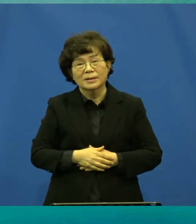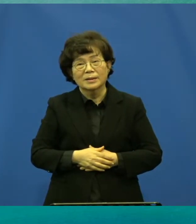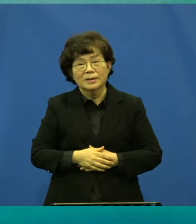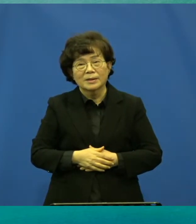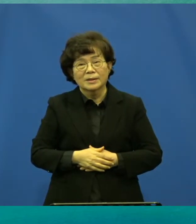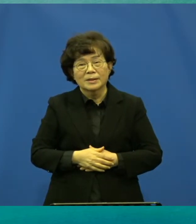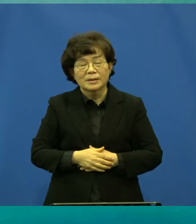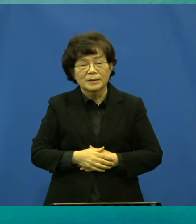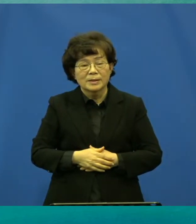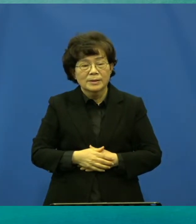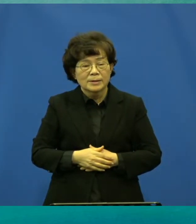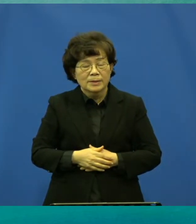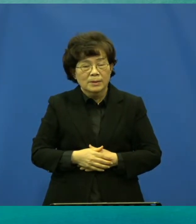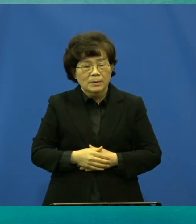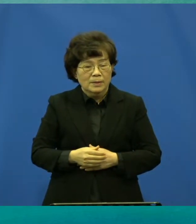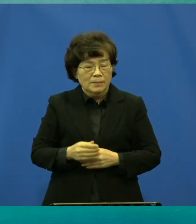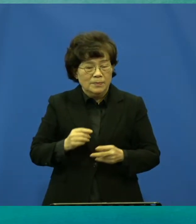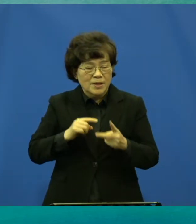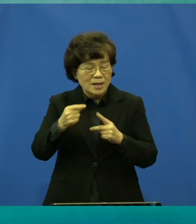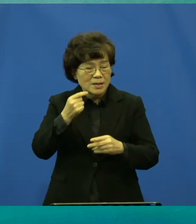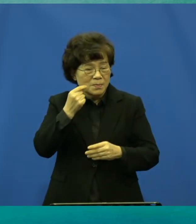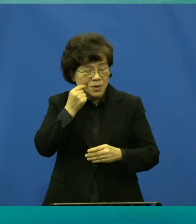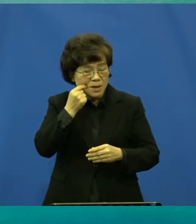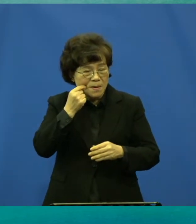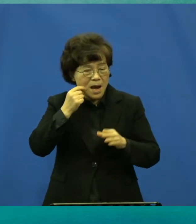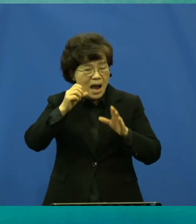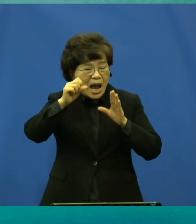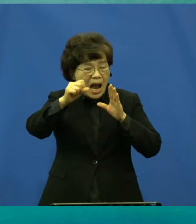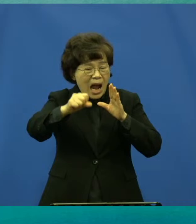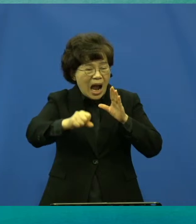아주 못 알아들으면 확성기를 사용하십니다.